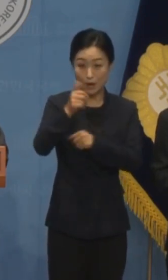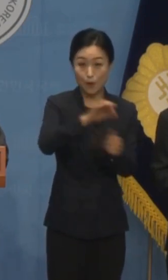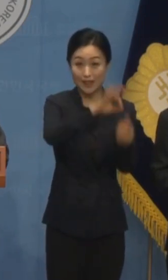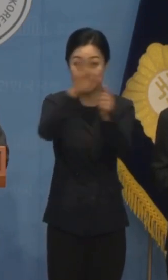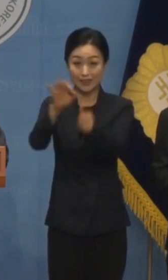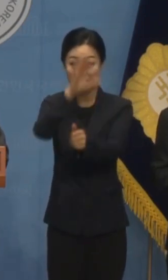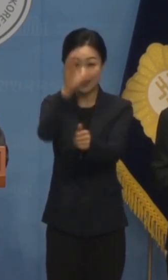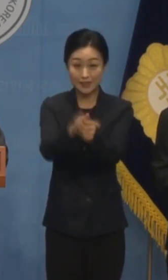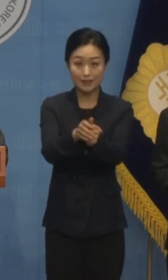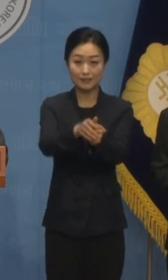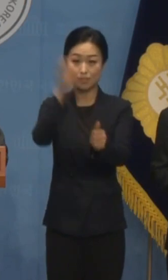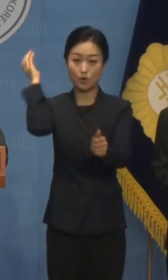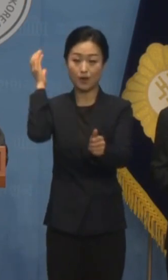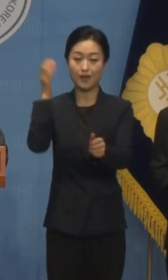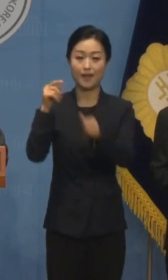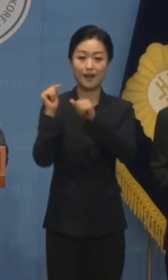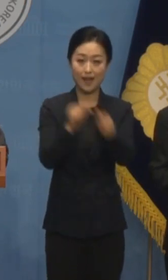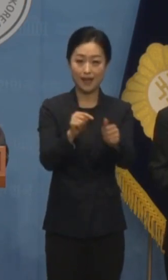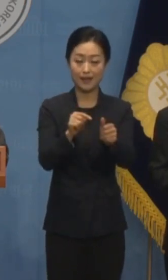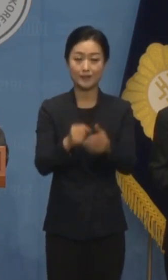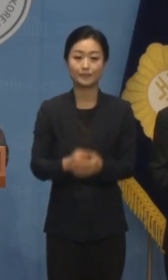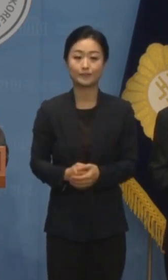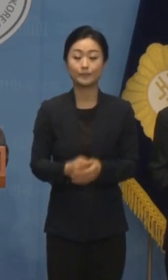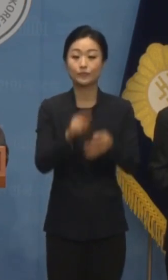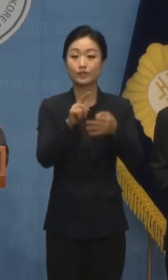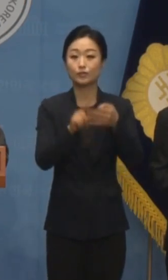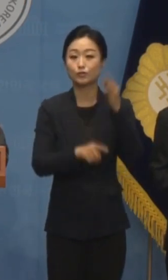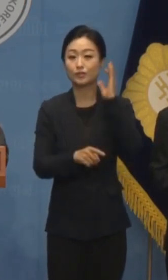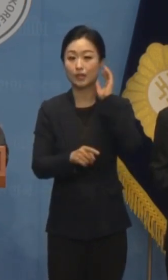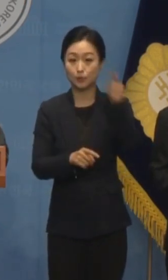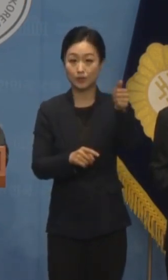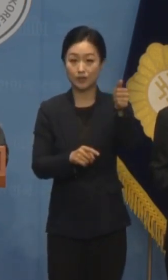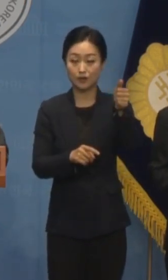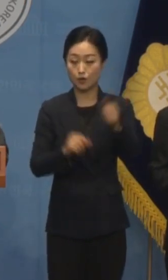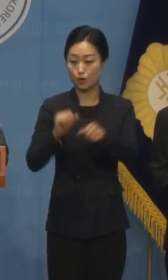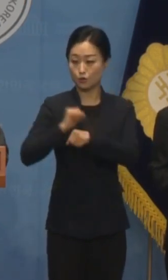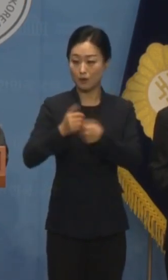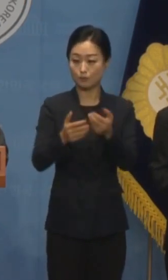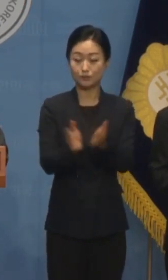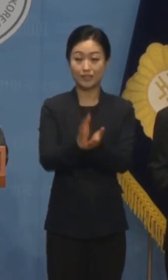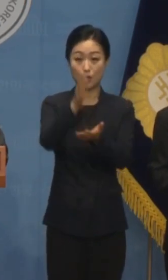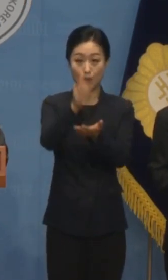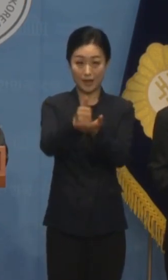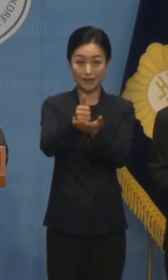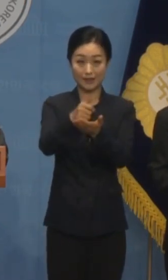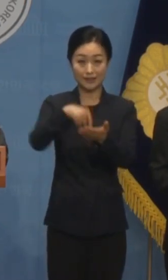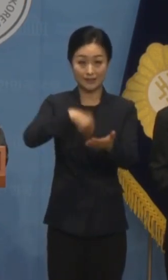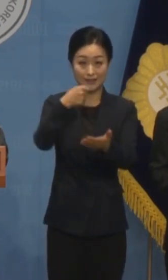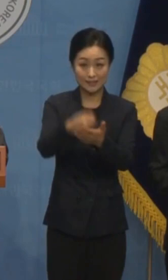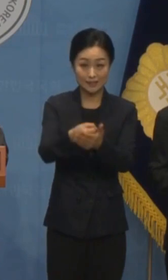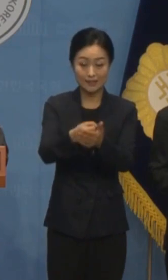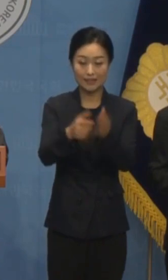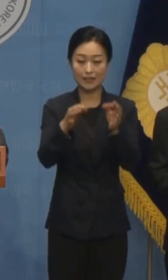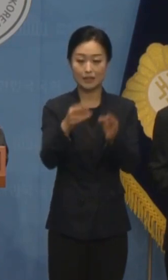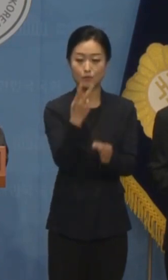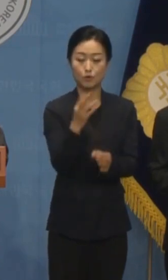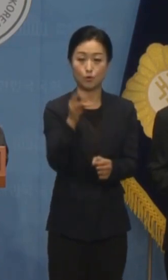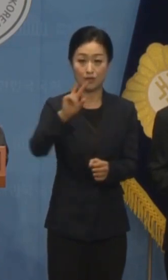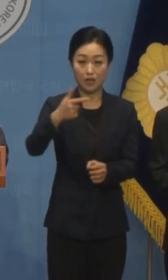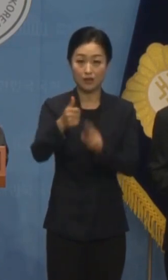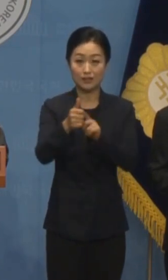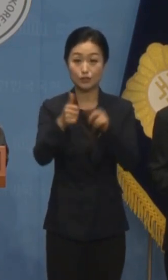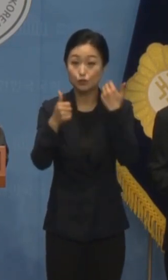당장 철회하라. 윤석열 대통령이 신입 국방부 장관 후보자의 김용년